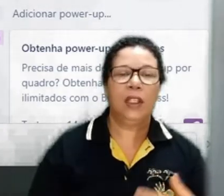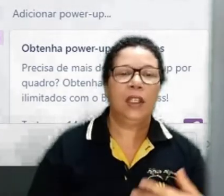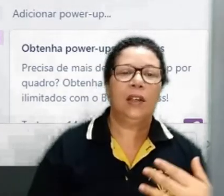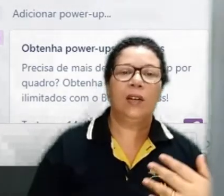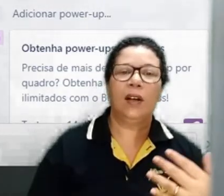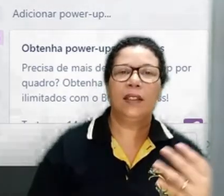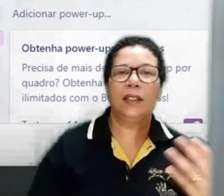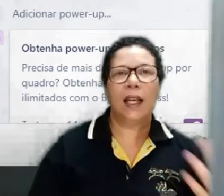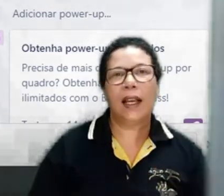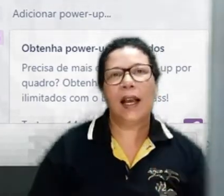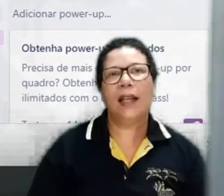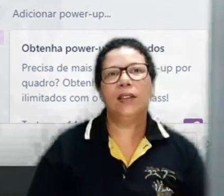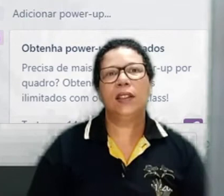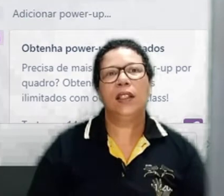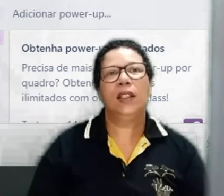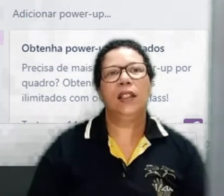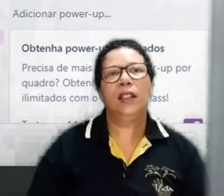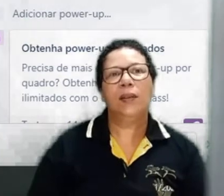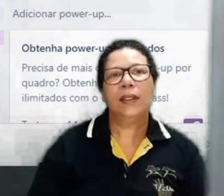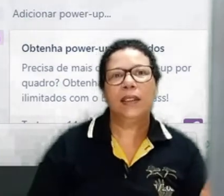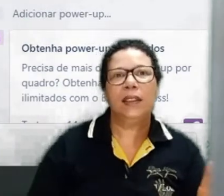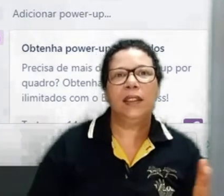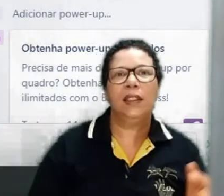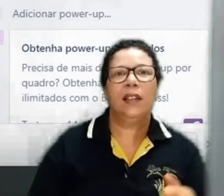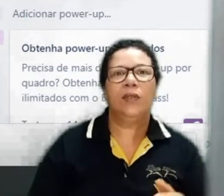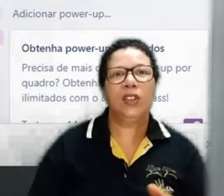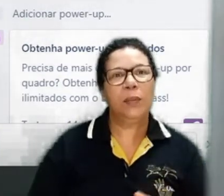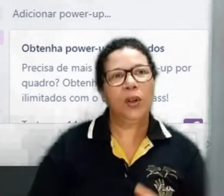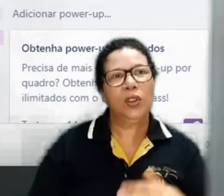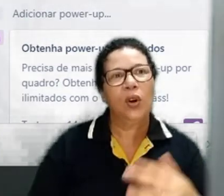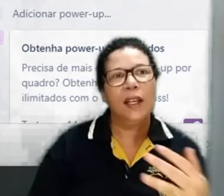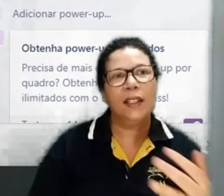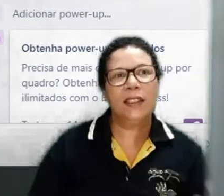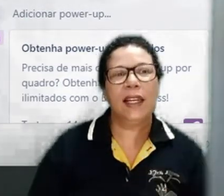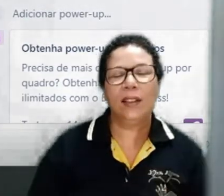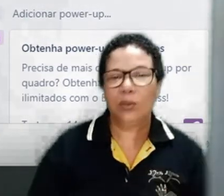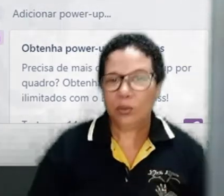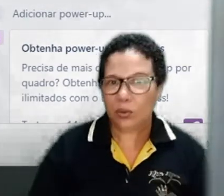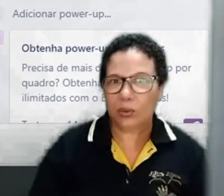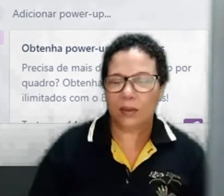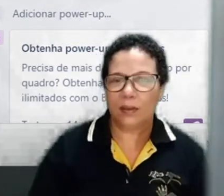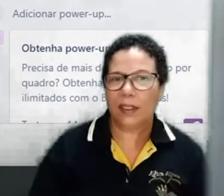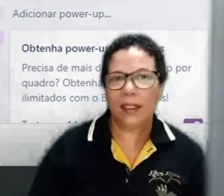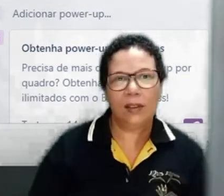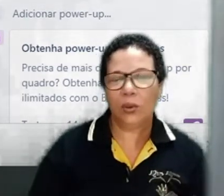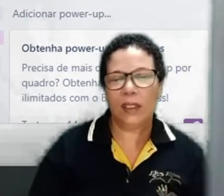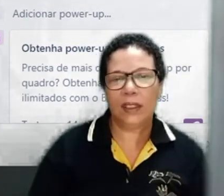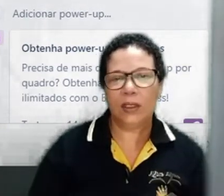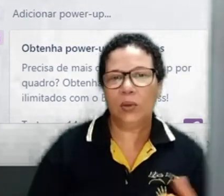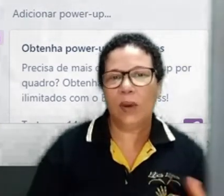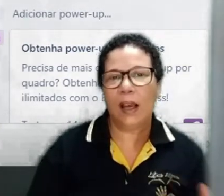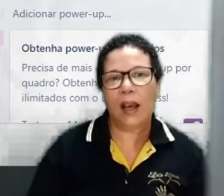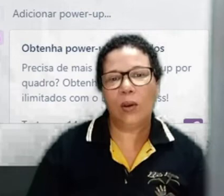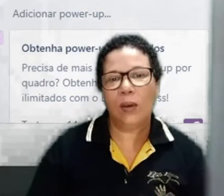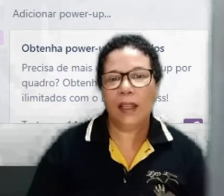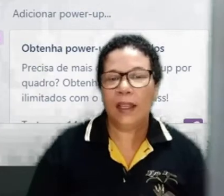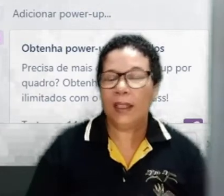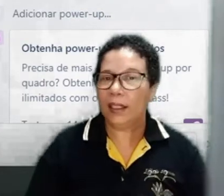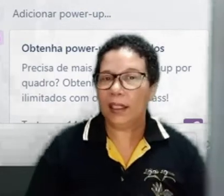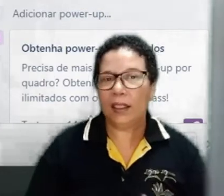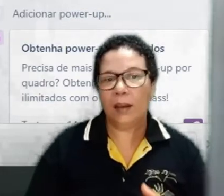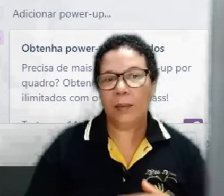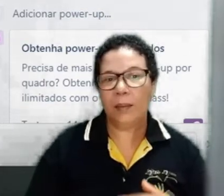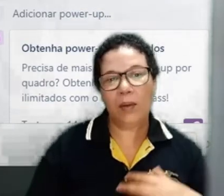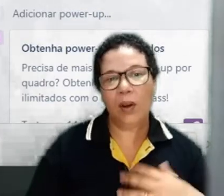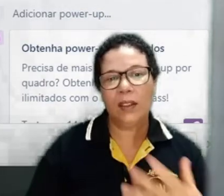pode organizar cards. Então assim, você pode organizar tudo, né? Toda a sua aula e até para